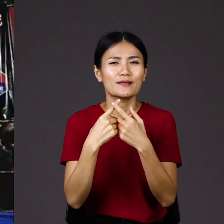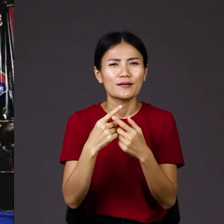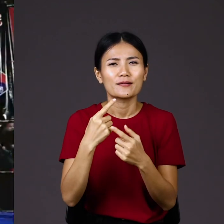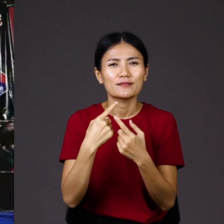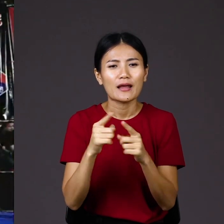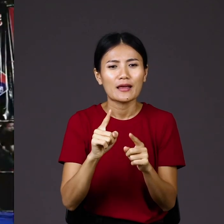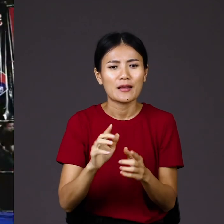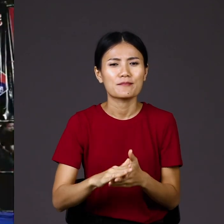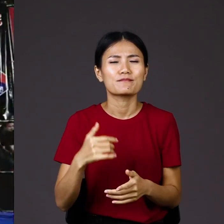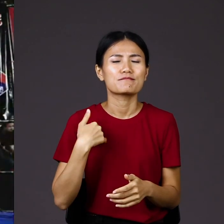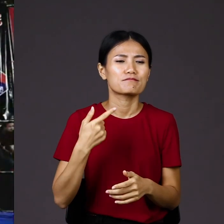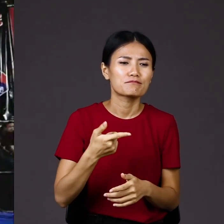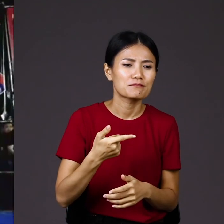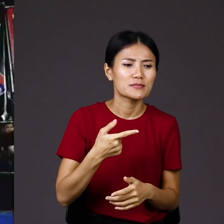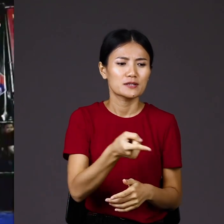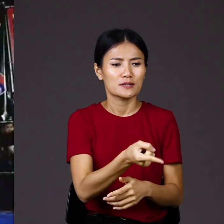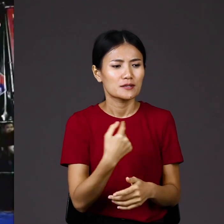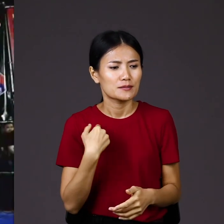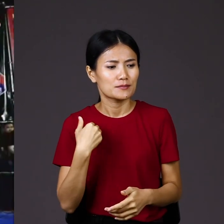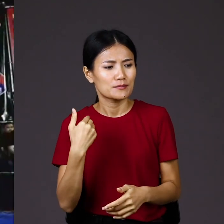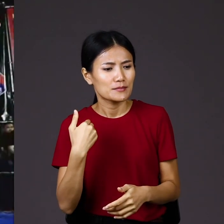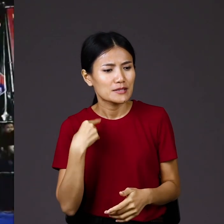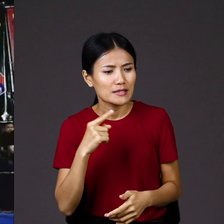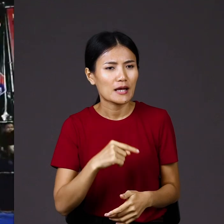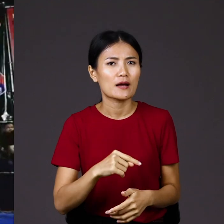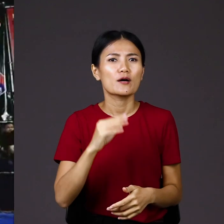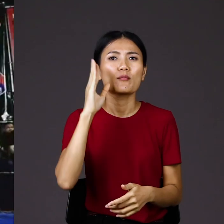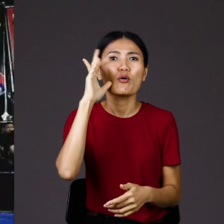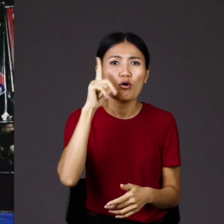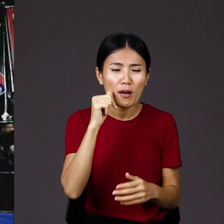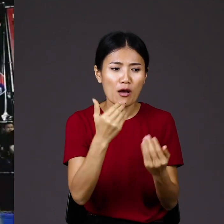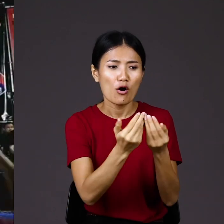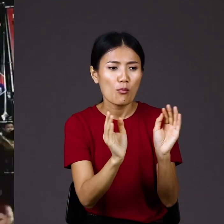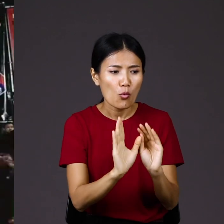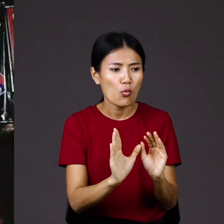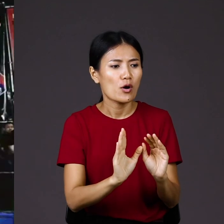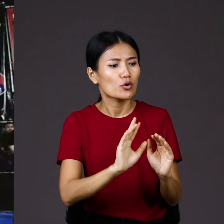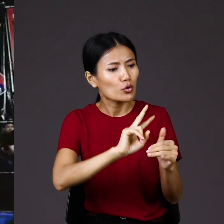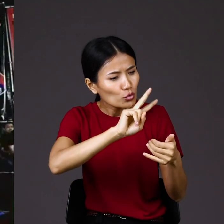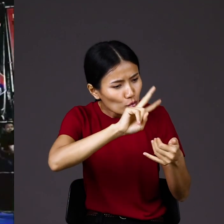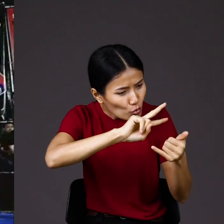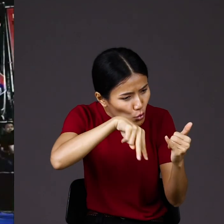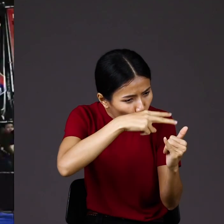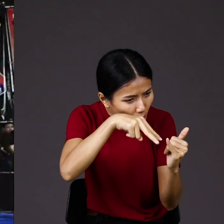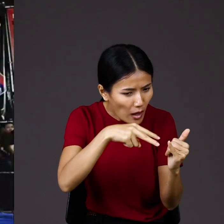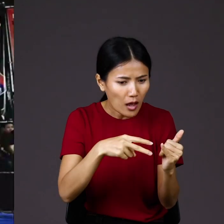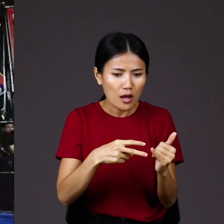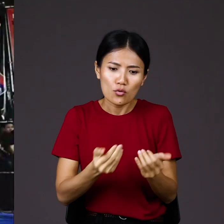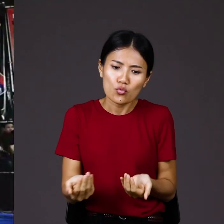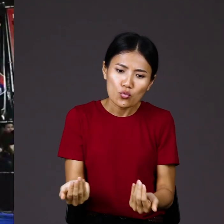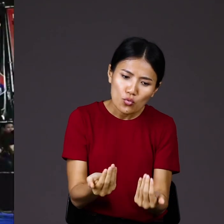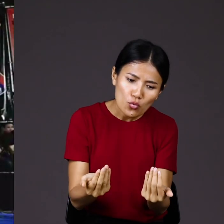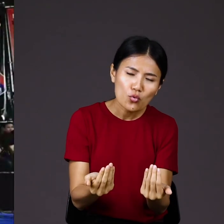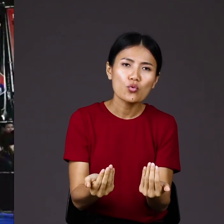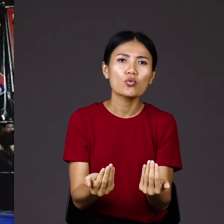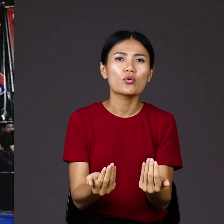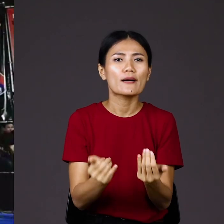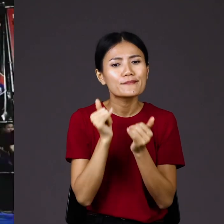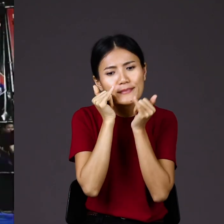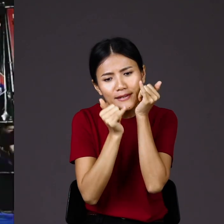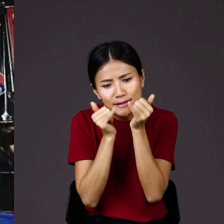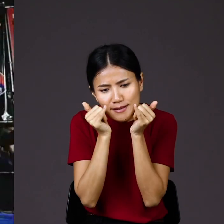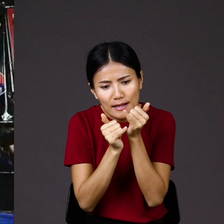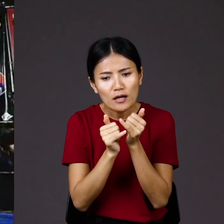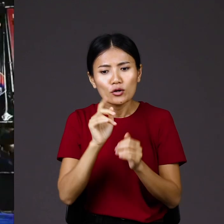คนมีพ่อแม่มีผู้สูงอายุอยู่ที่บ้านที่ต้องดูแลบางคนมี